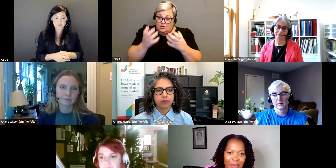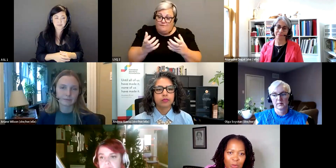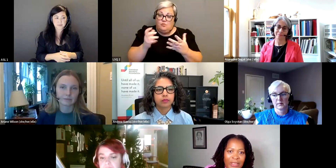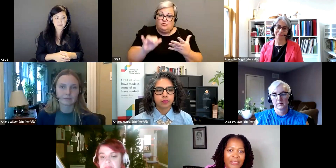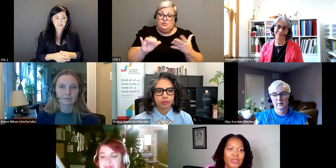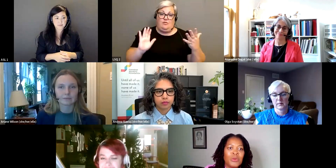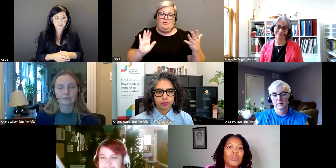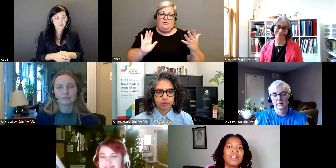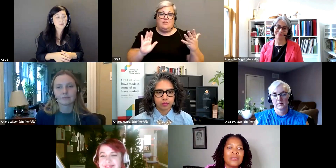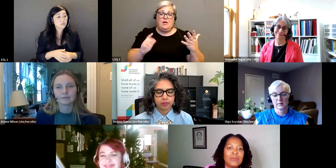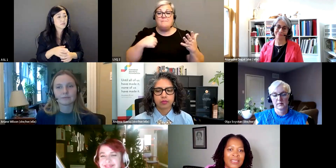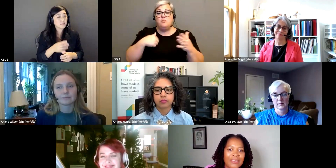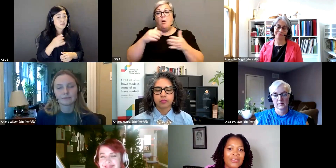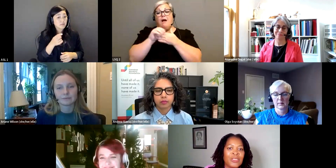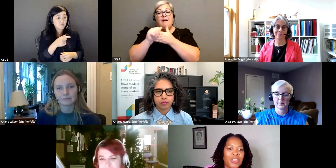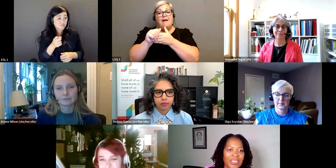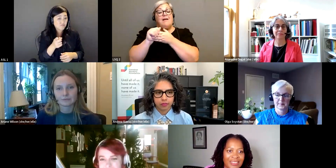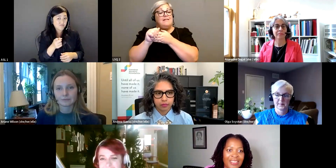En tant que leader,